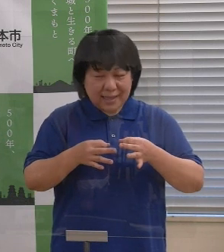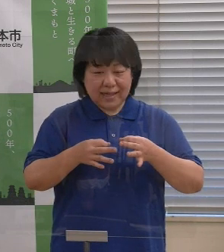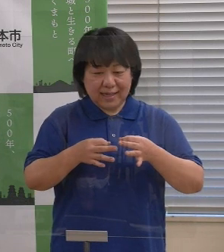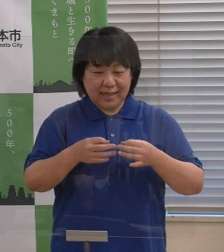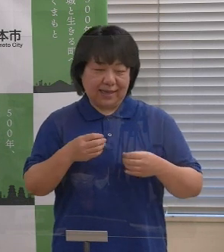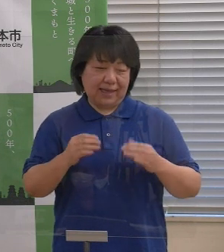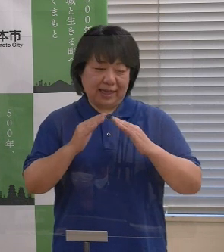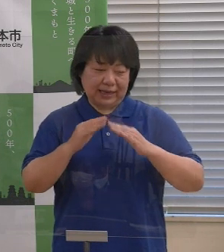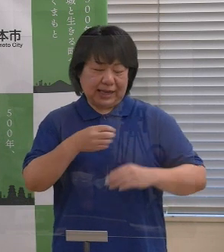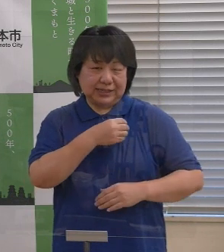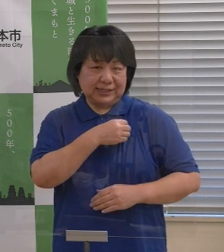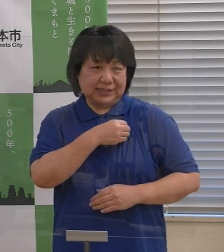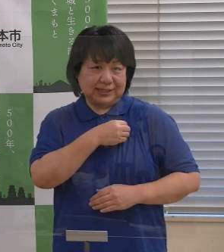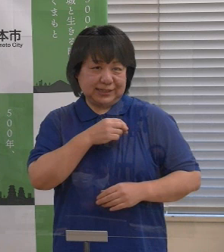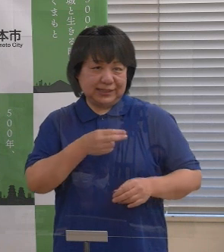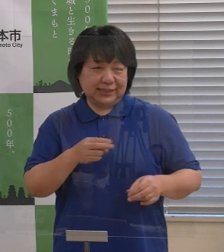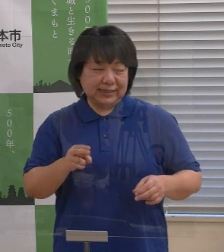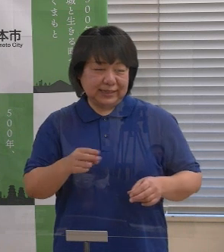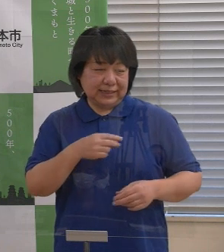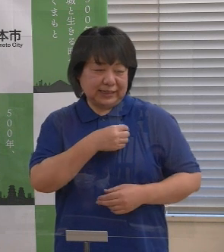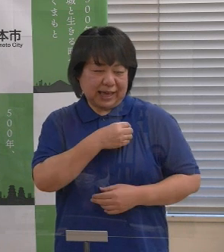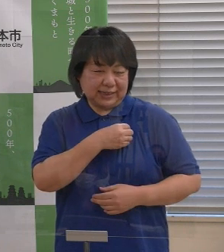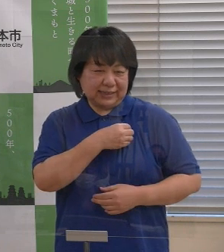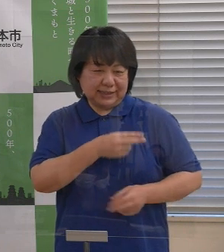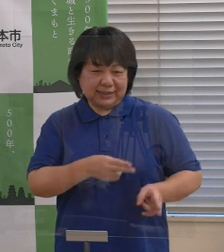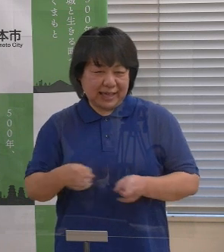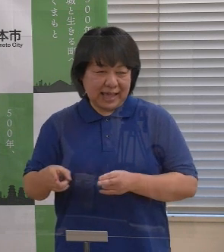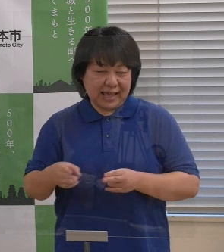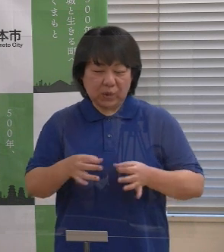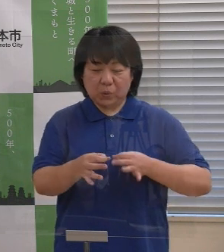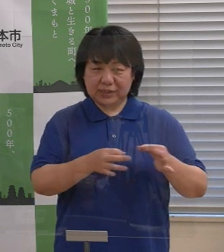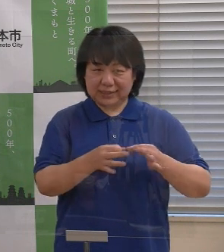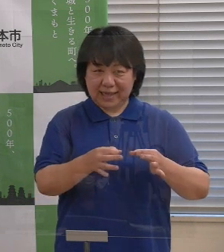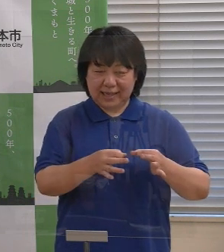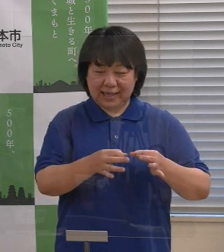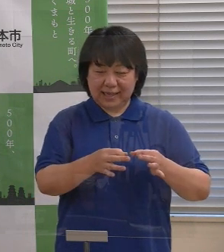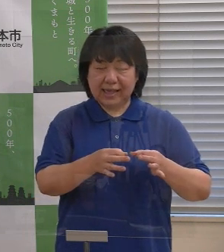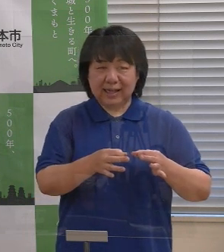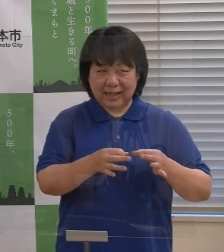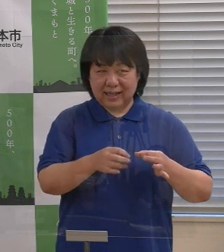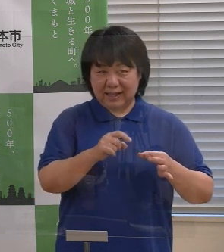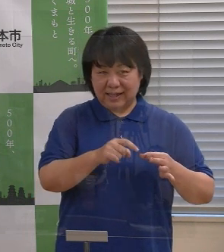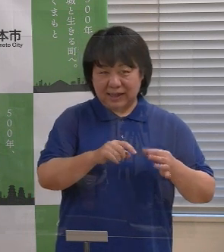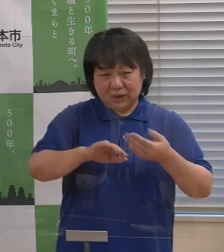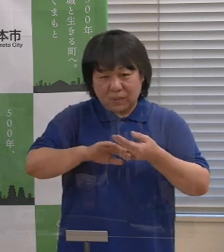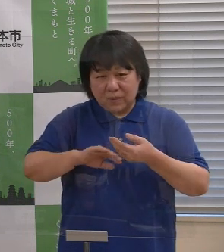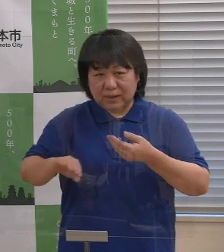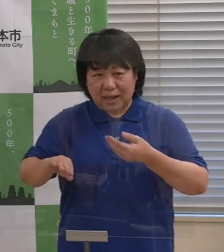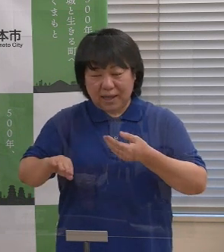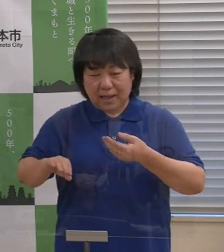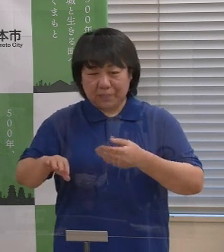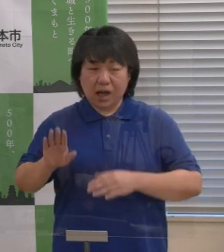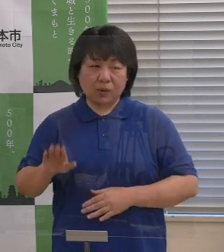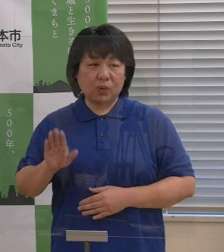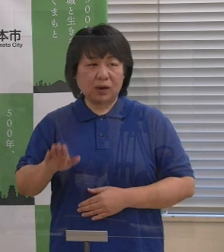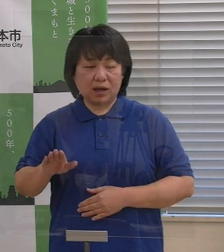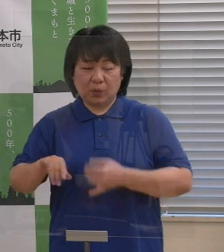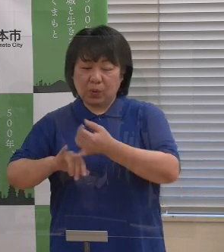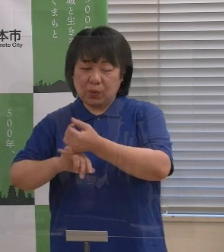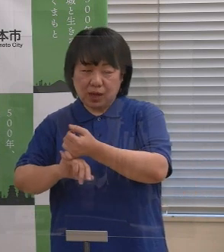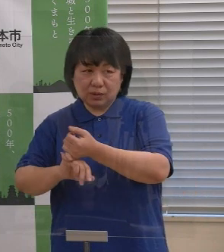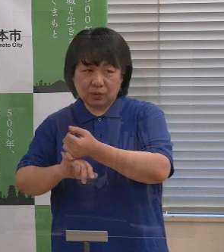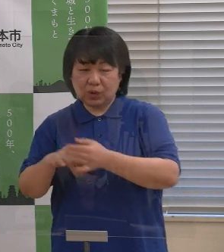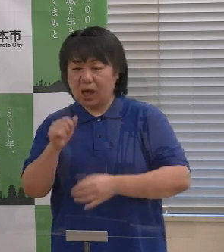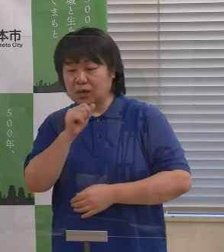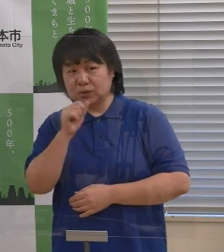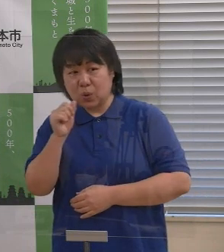会員制の店舗というようなことでない限りはですね、まあ、今回もその会員そういう予約制であったり紹介制である